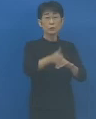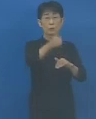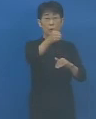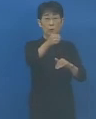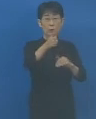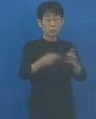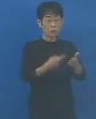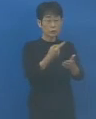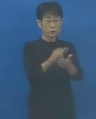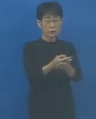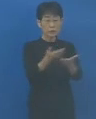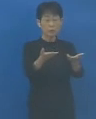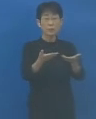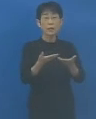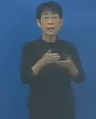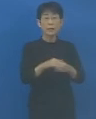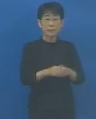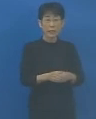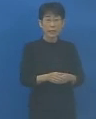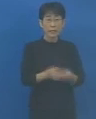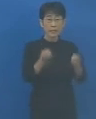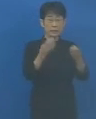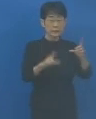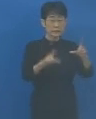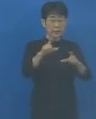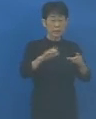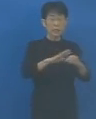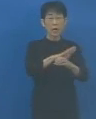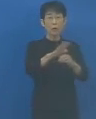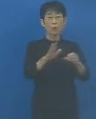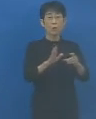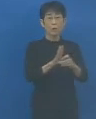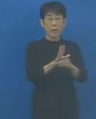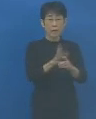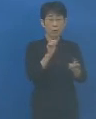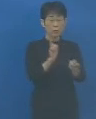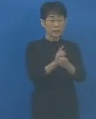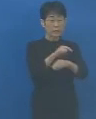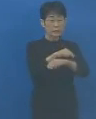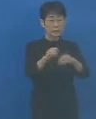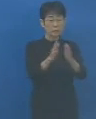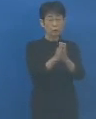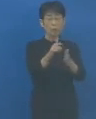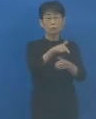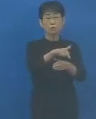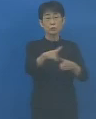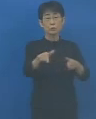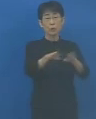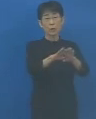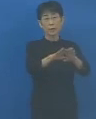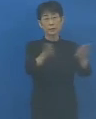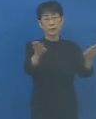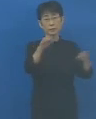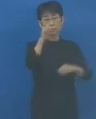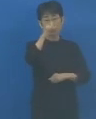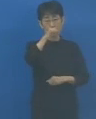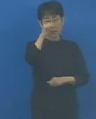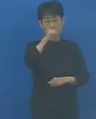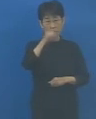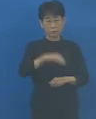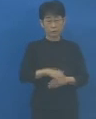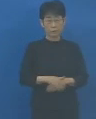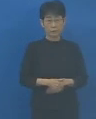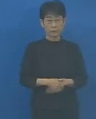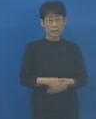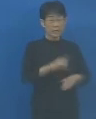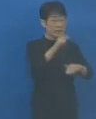ら新型コロナの対策本部を開催をすることといたしたいと考えております。まあ、西部につきまして